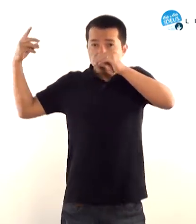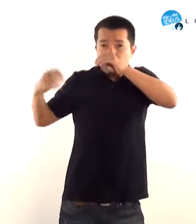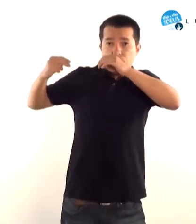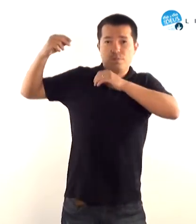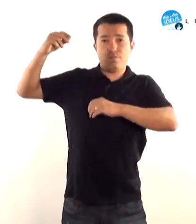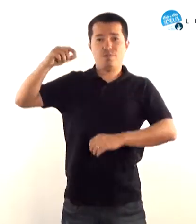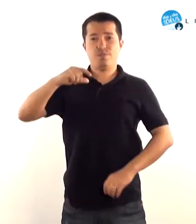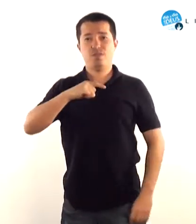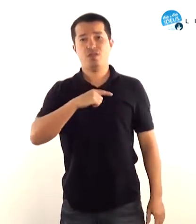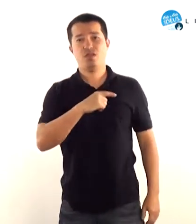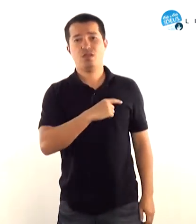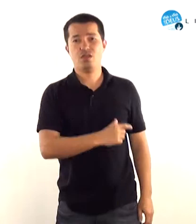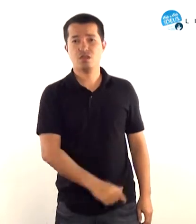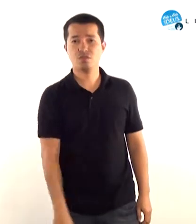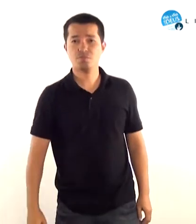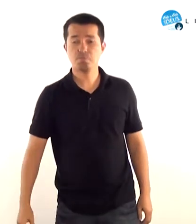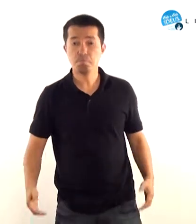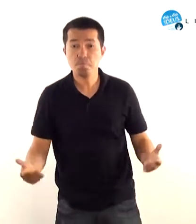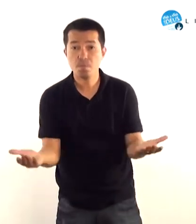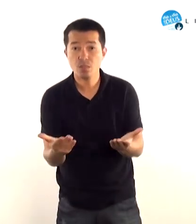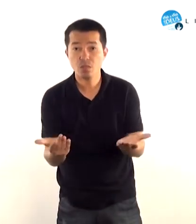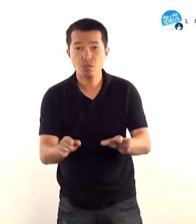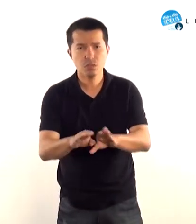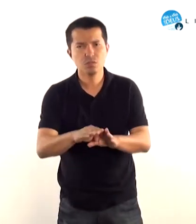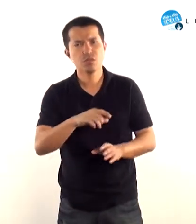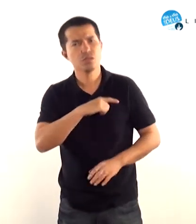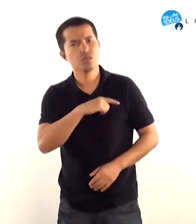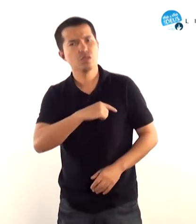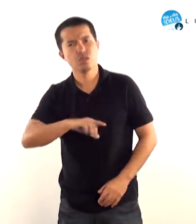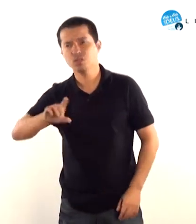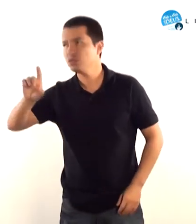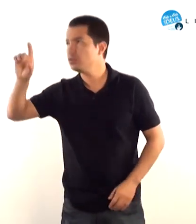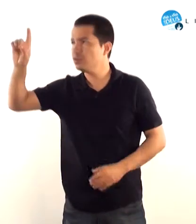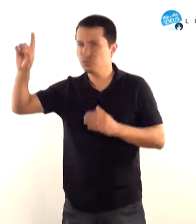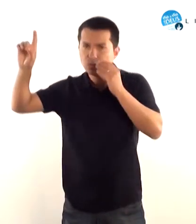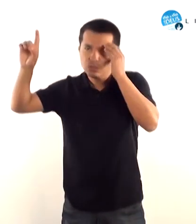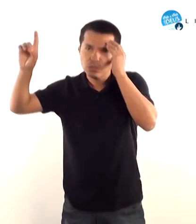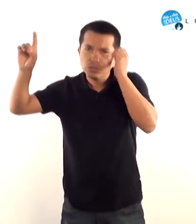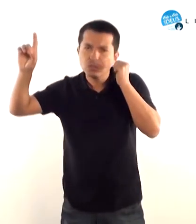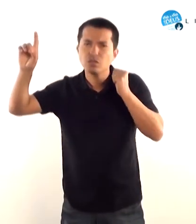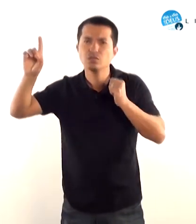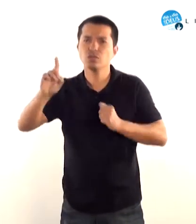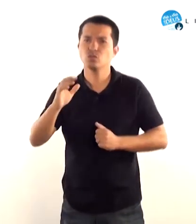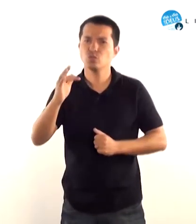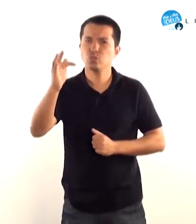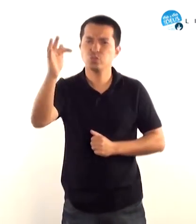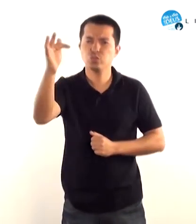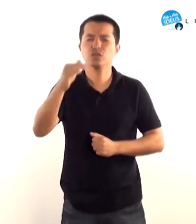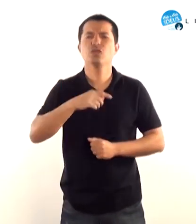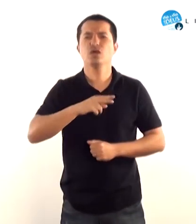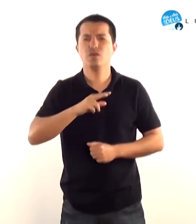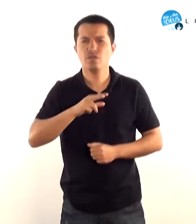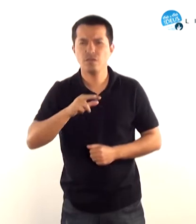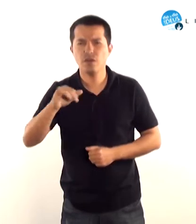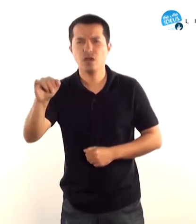Nesse tempo, Deus já sabia que logo teria que destruir a cidade de Sodoma e